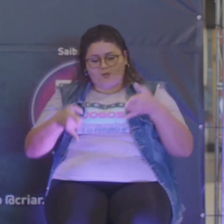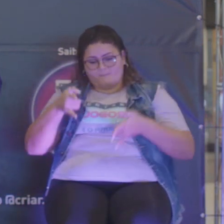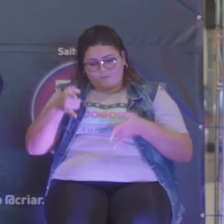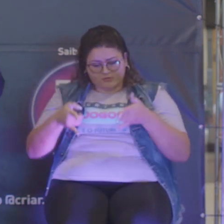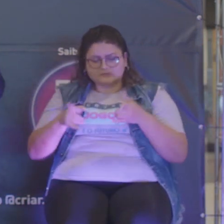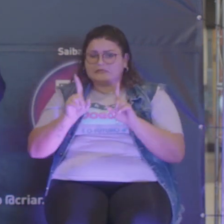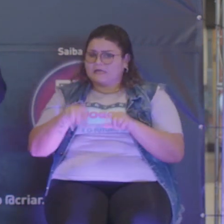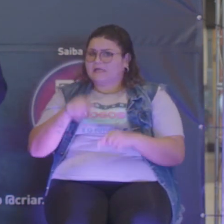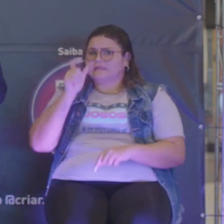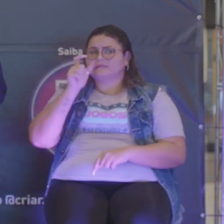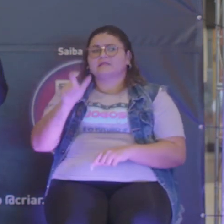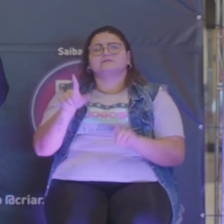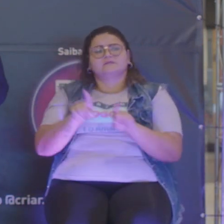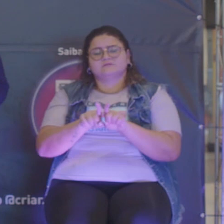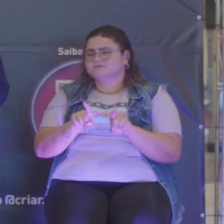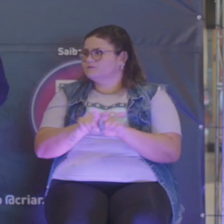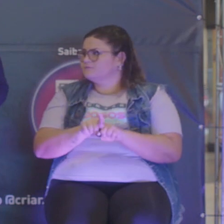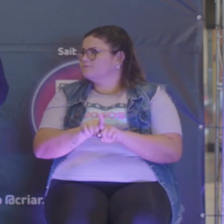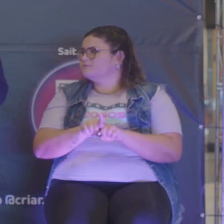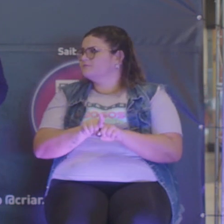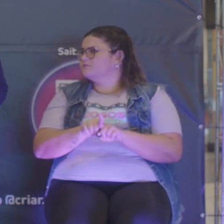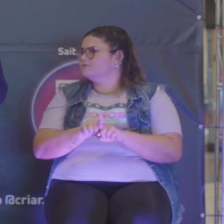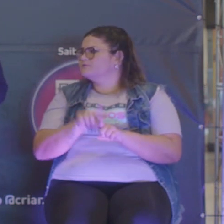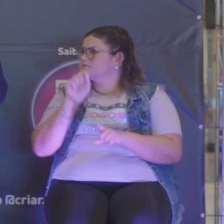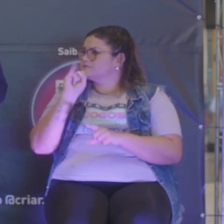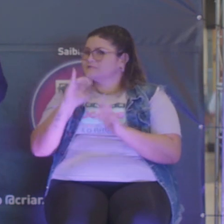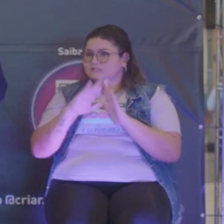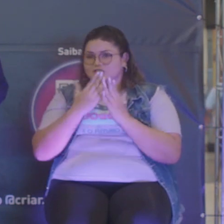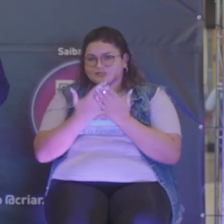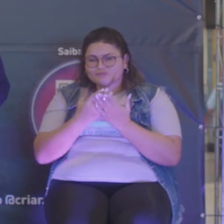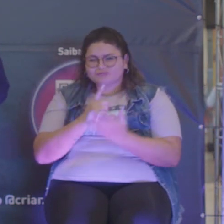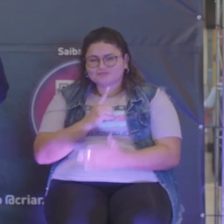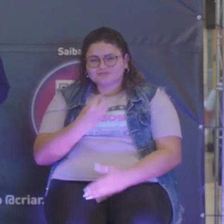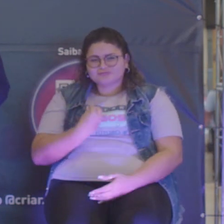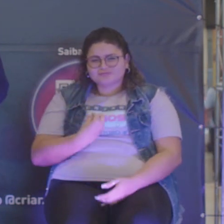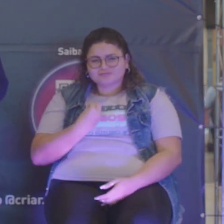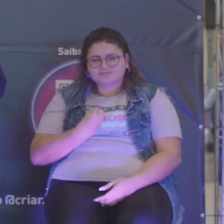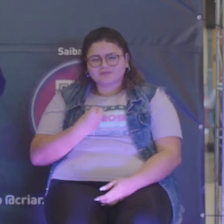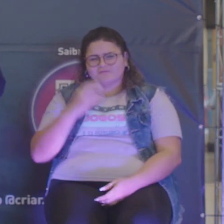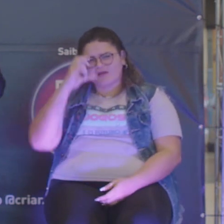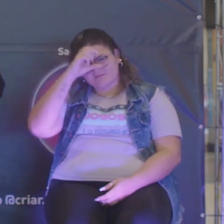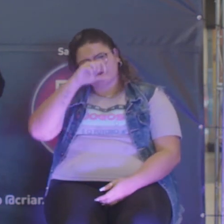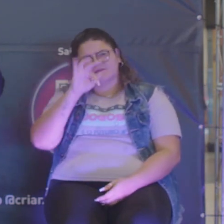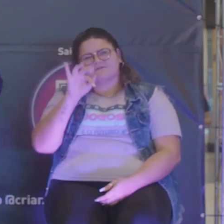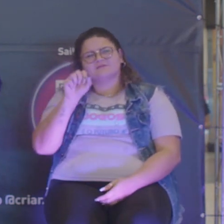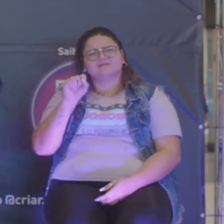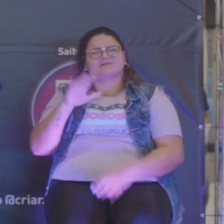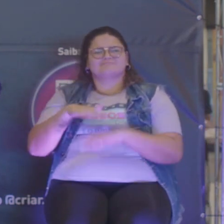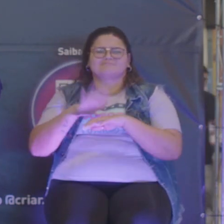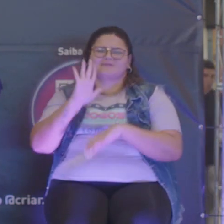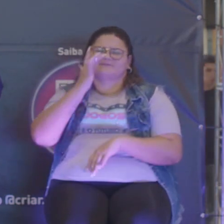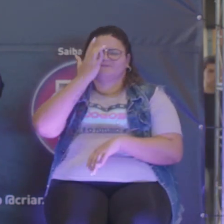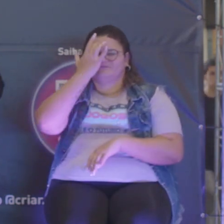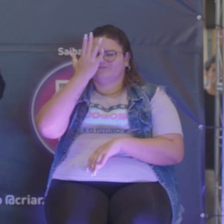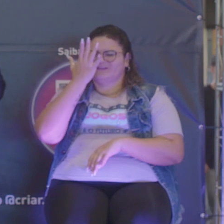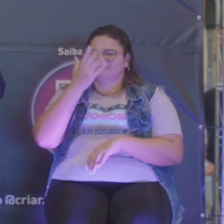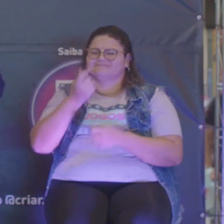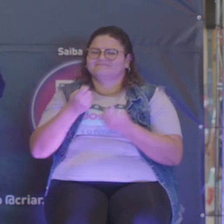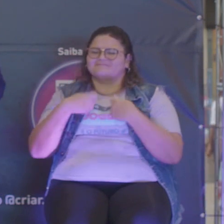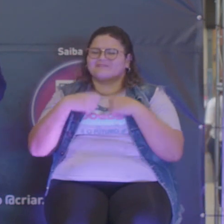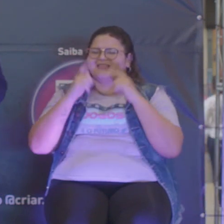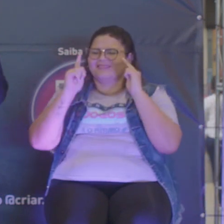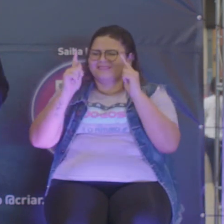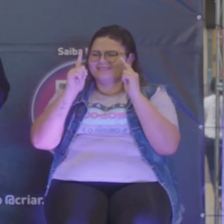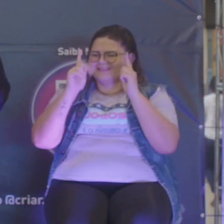super interessante, eu até brinquei. Pô, se tivesse isso na escola, eu ia aprender física muito mais fácil, uma física mais